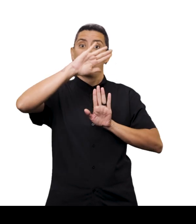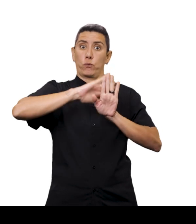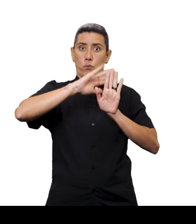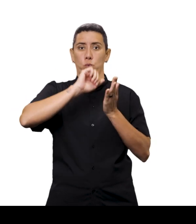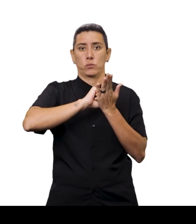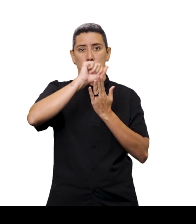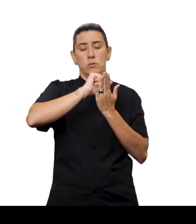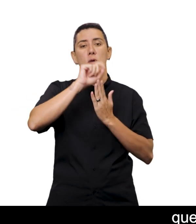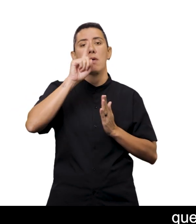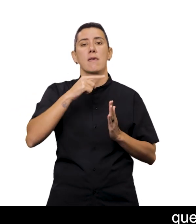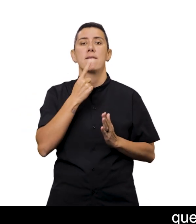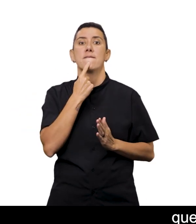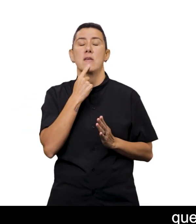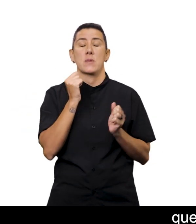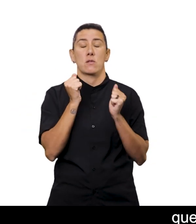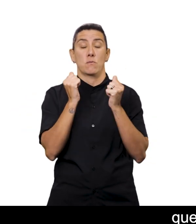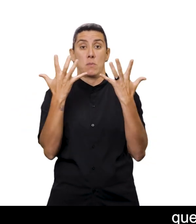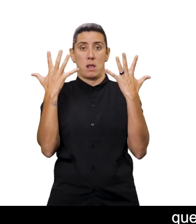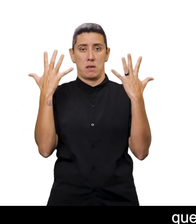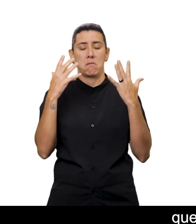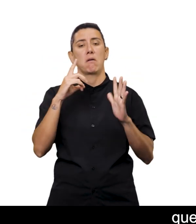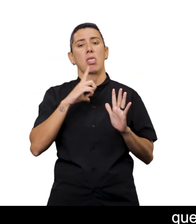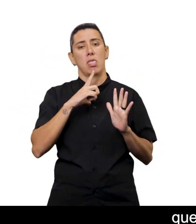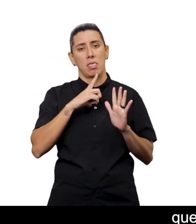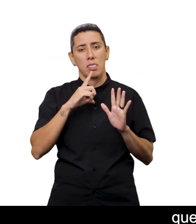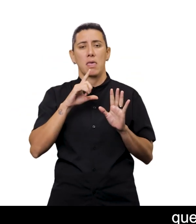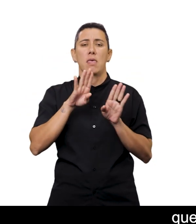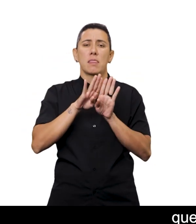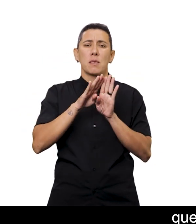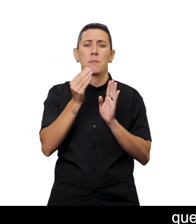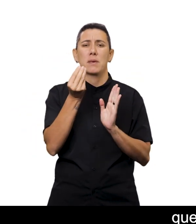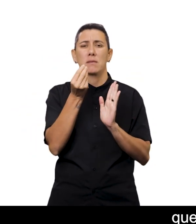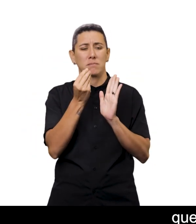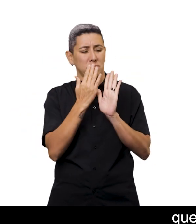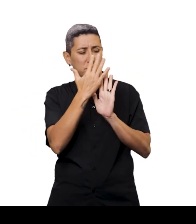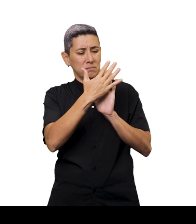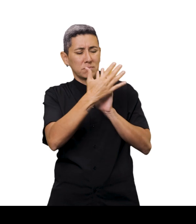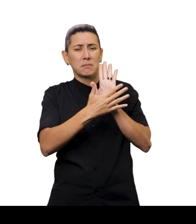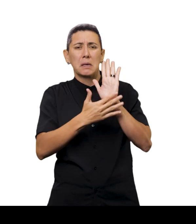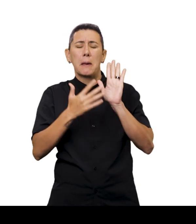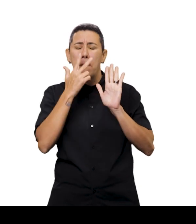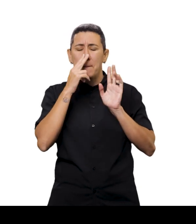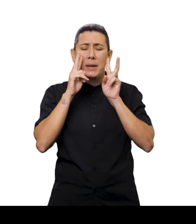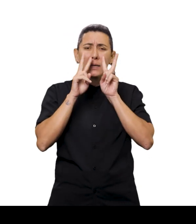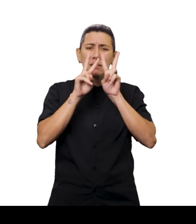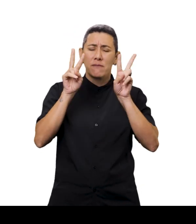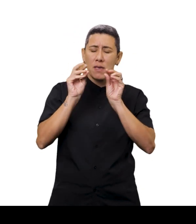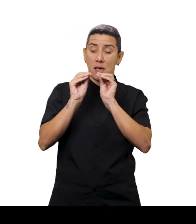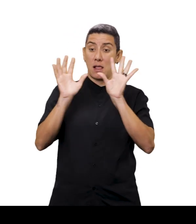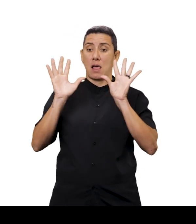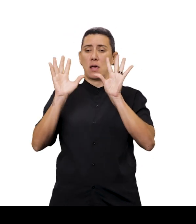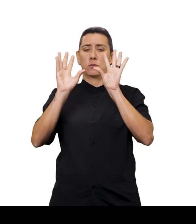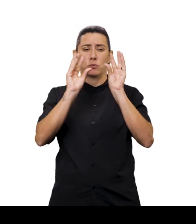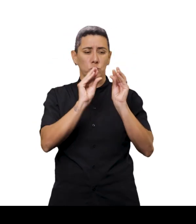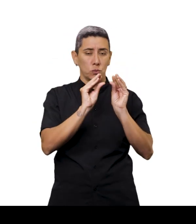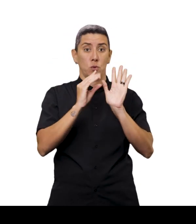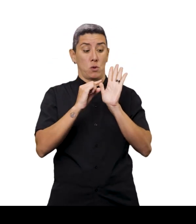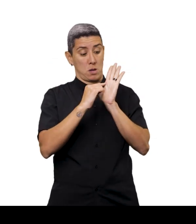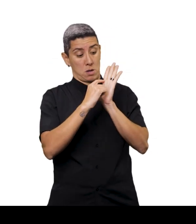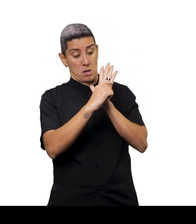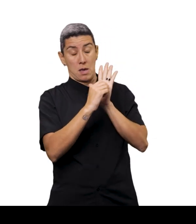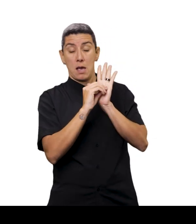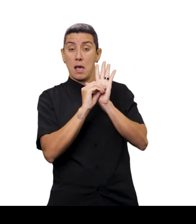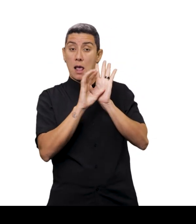de textura que criam áreas mais claras no centro e áreas mais escuras nas